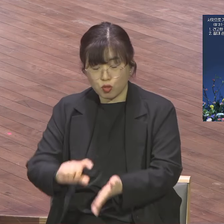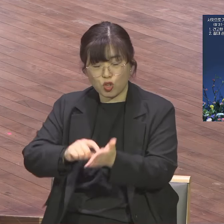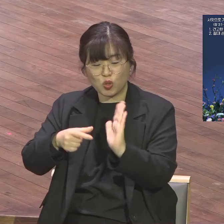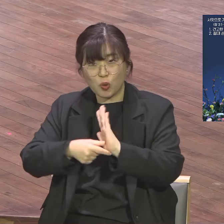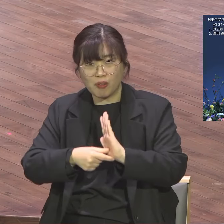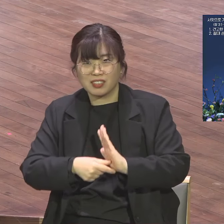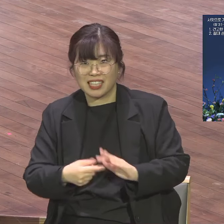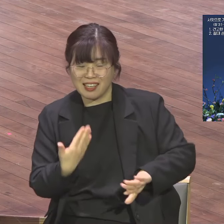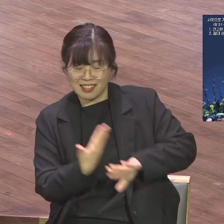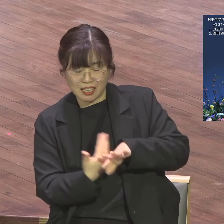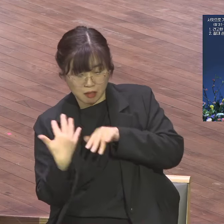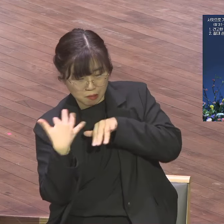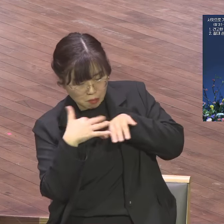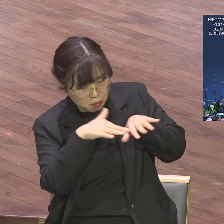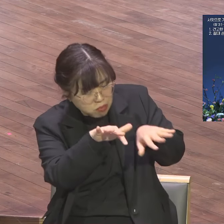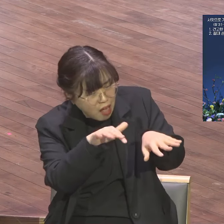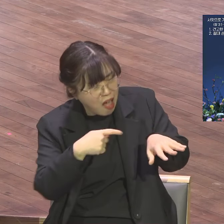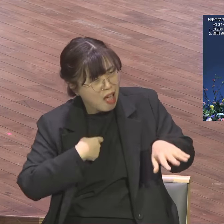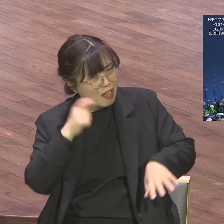막 대강하지.